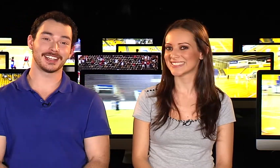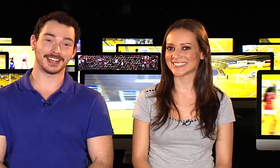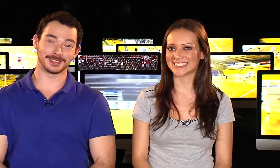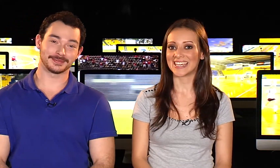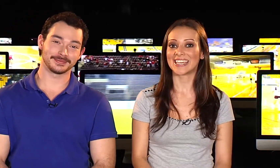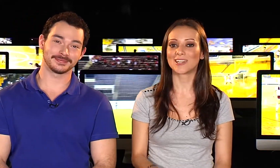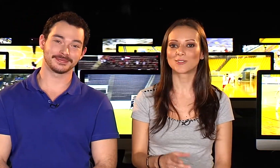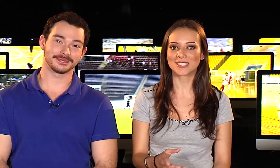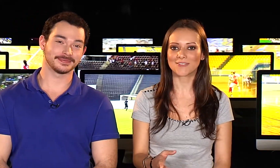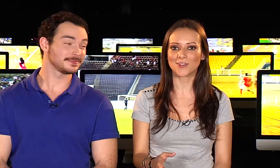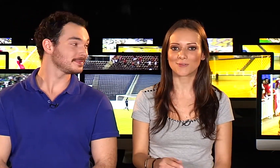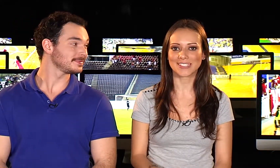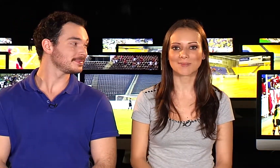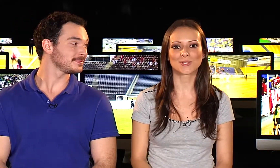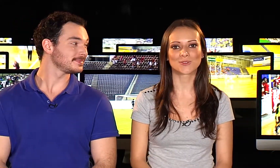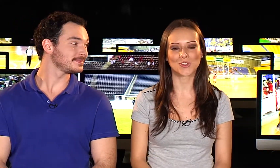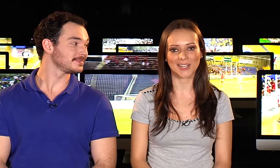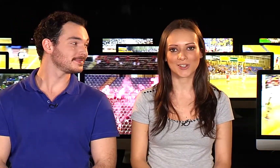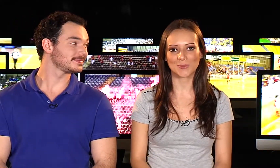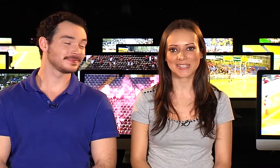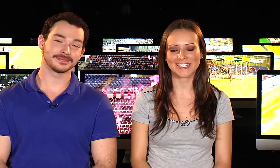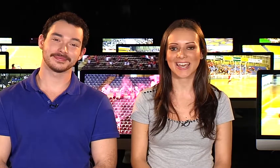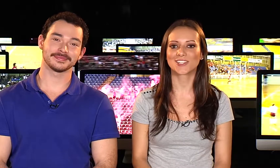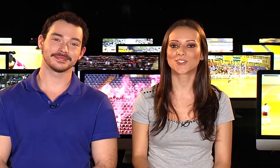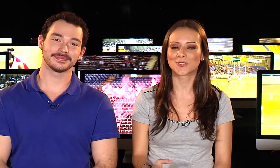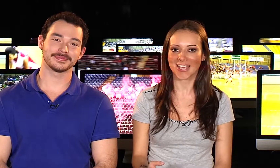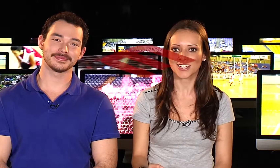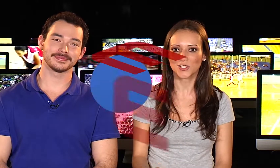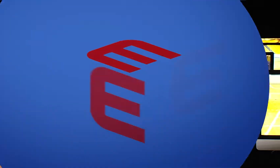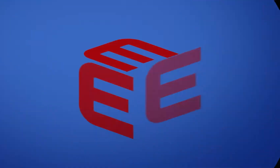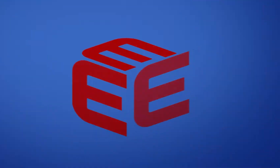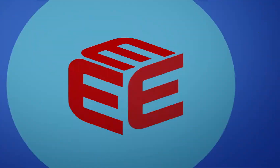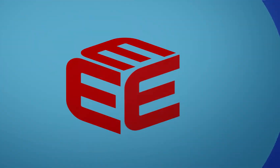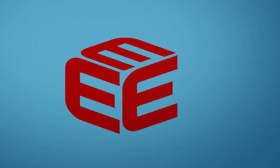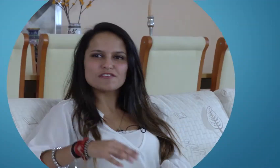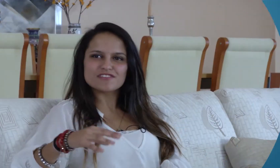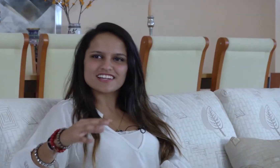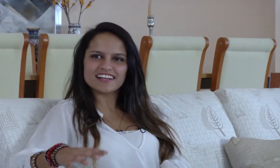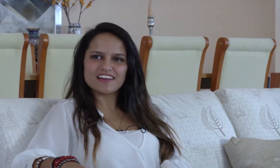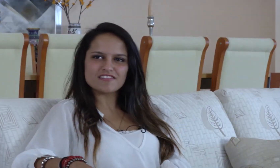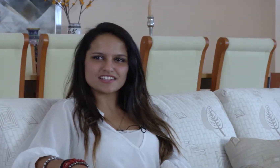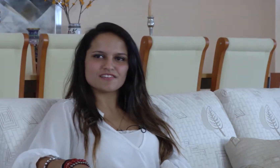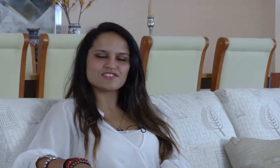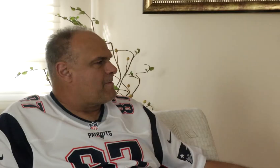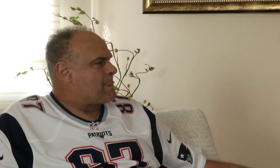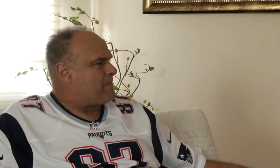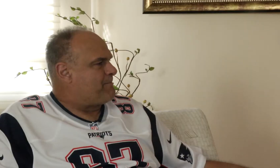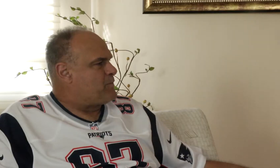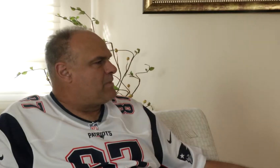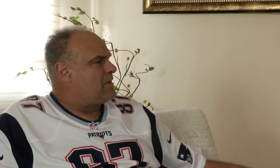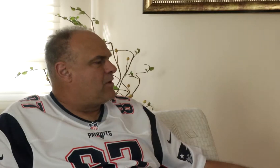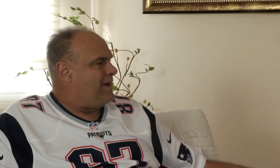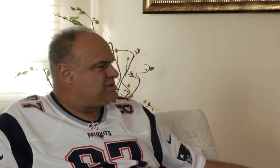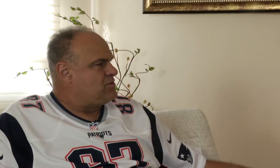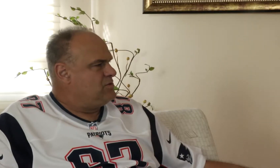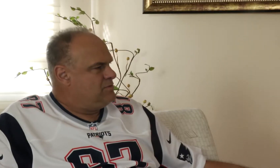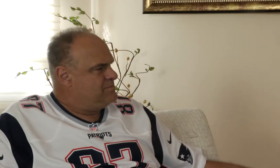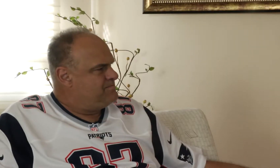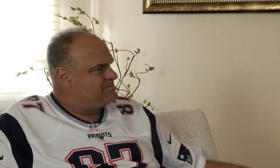cenário. Inclusive, conversamos com o jogador de basquete, Oscar Schmidt. Tudo que o Oscar quer, o Oscar consegue? Quase tudo.